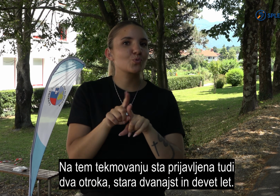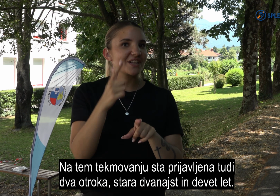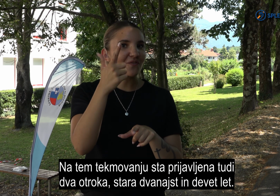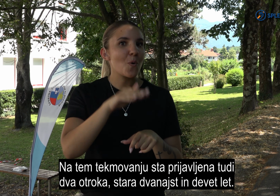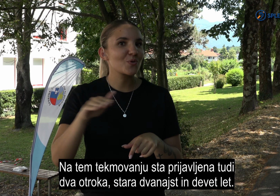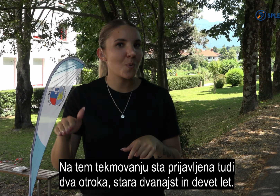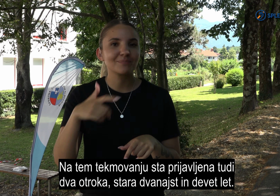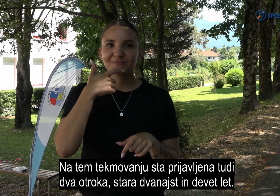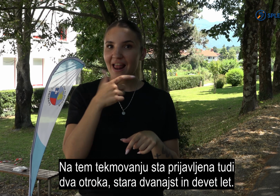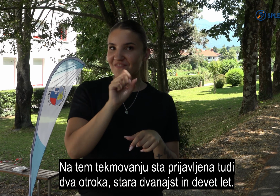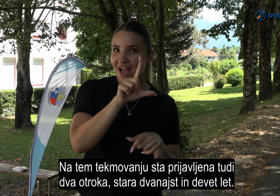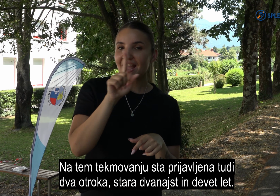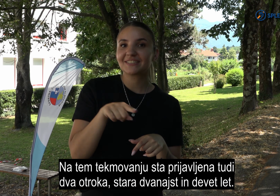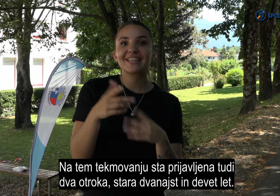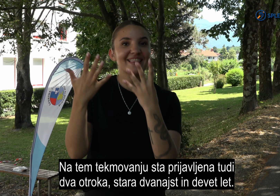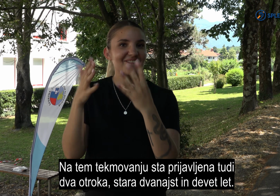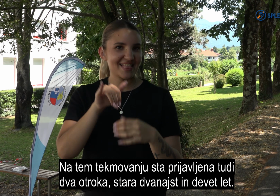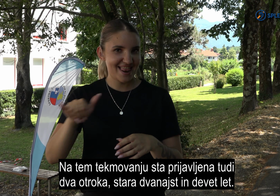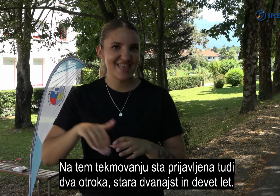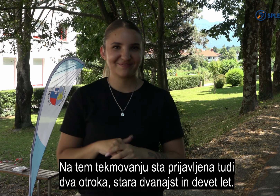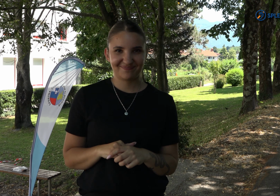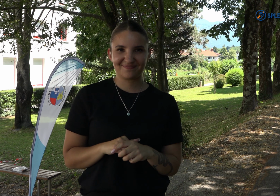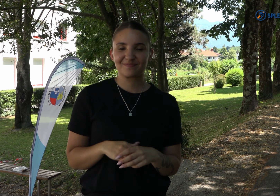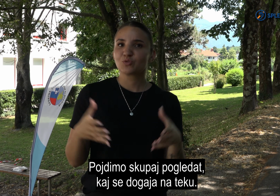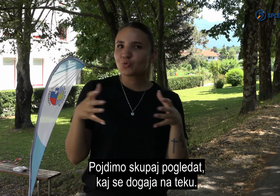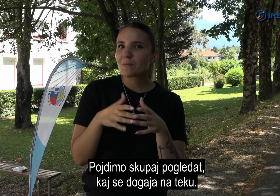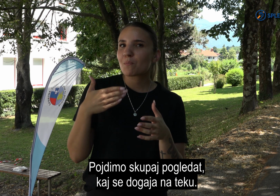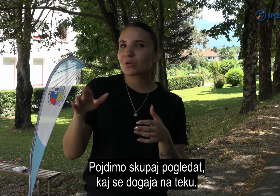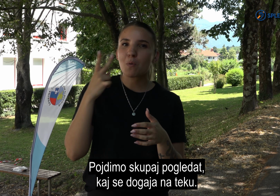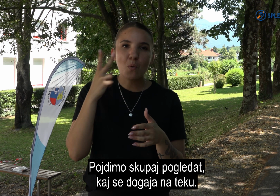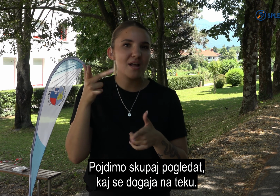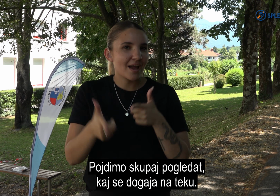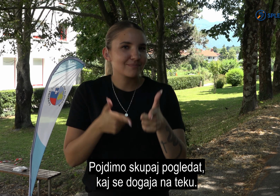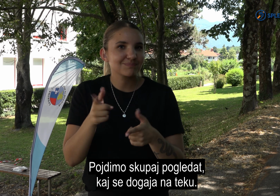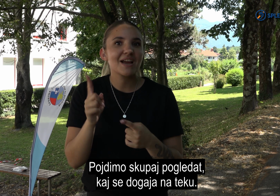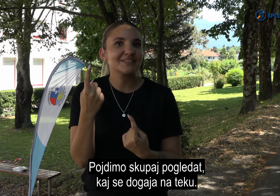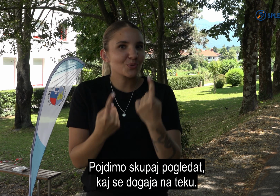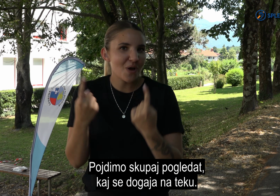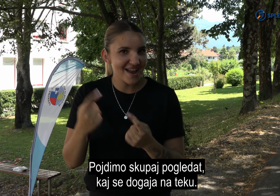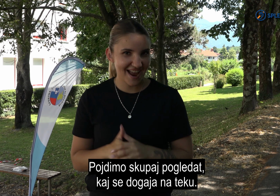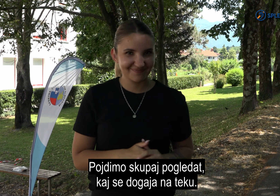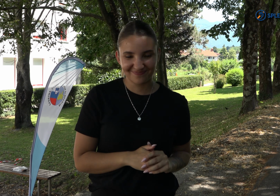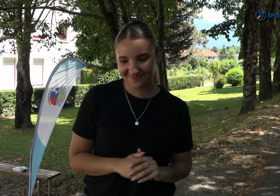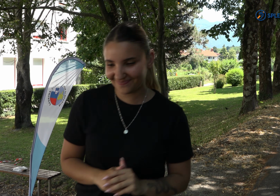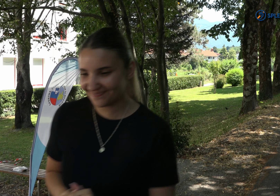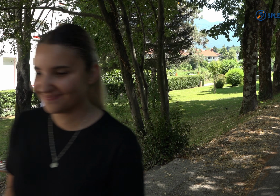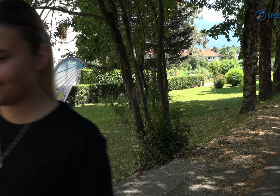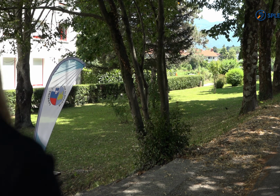tem tekmovanju sta prijavljena tudi 2 otroka, stara 12 in 9 let. Pojdimo skupaj pogledat, kaj se dogaja